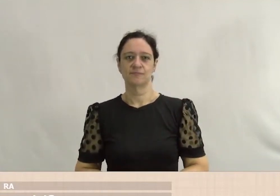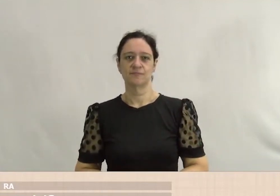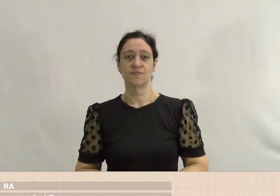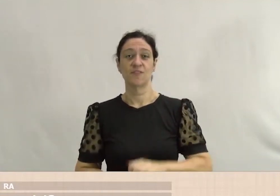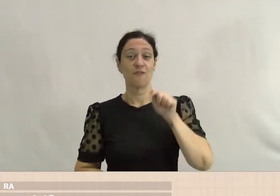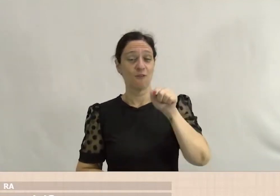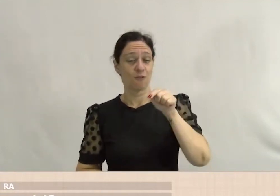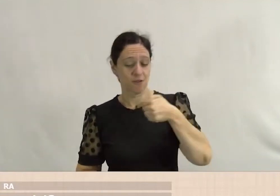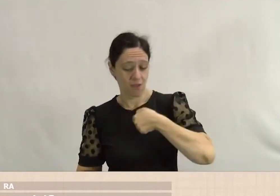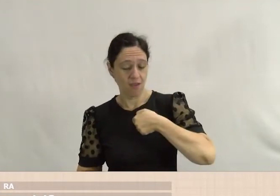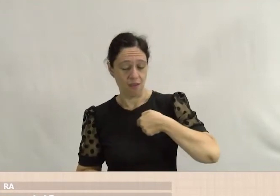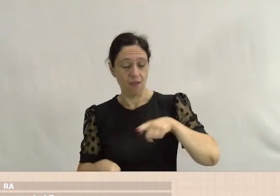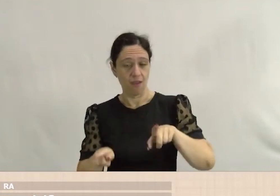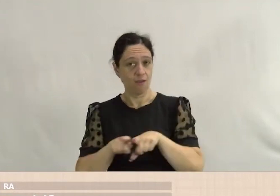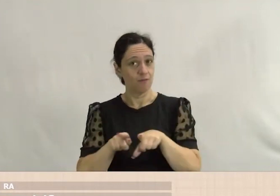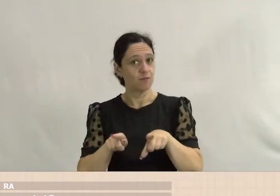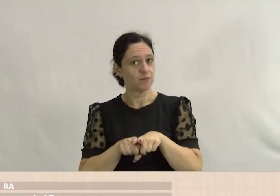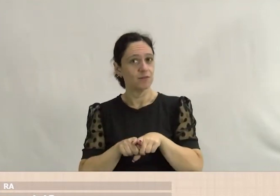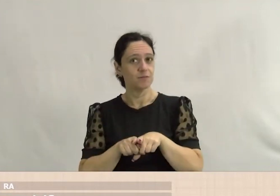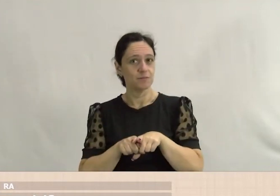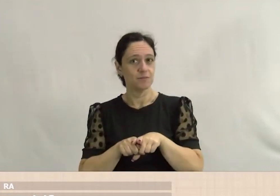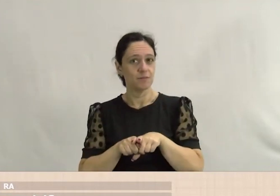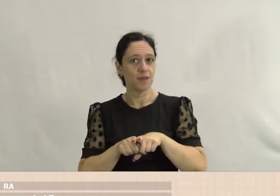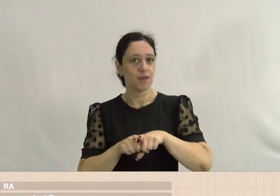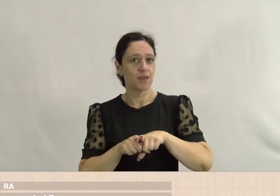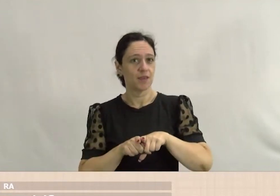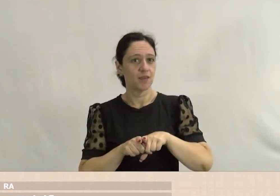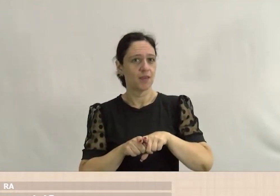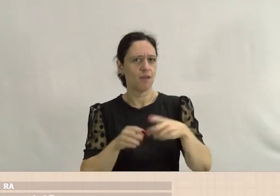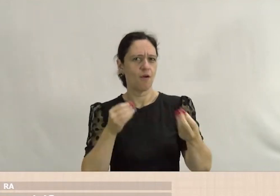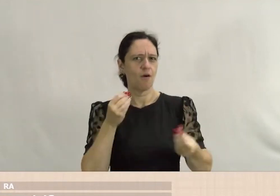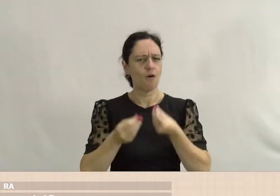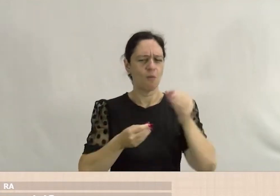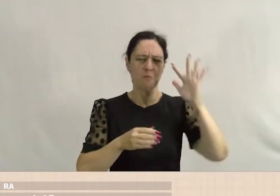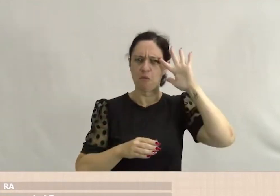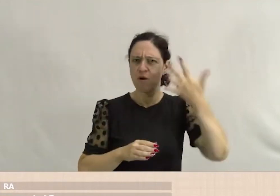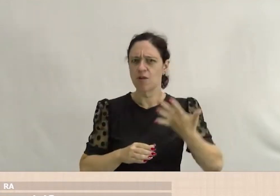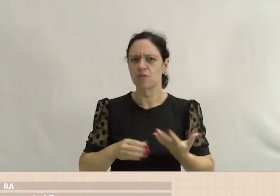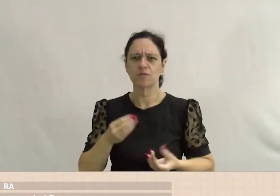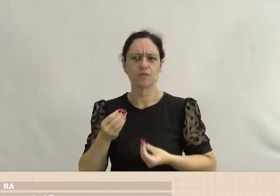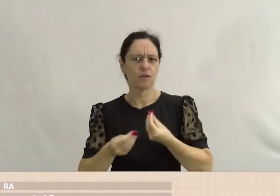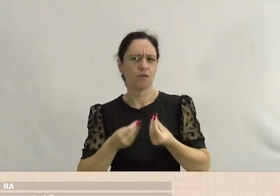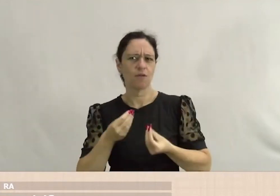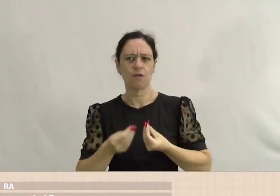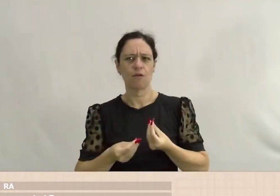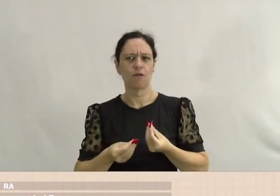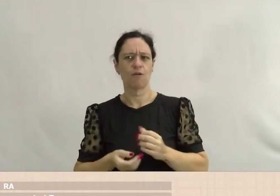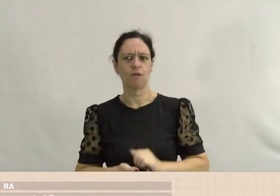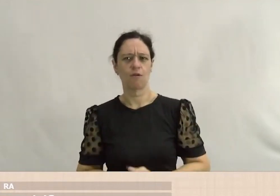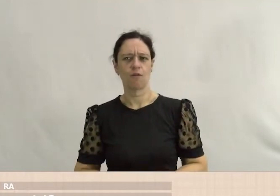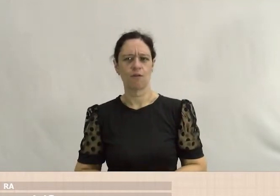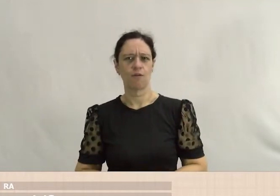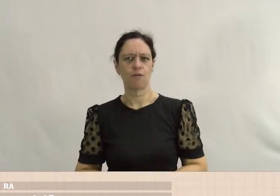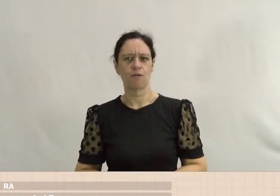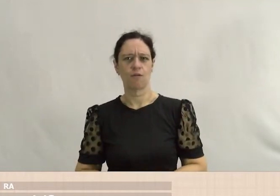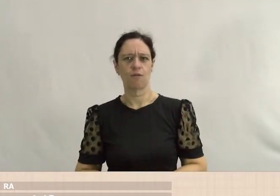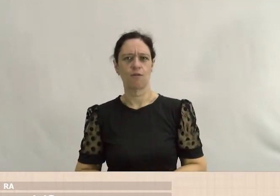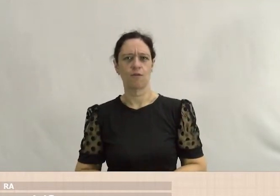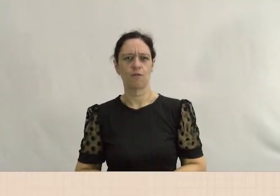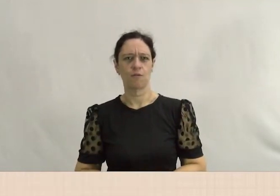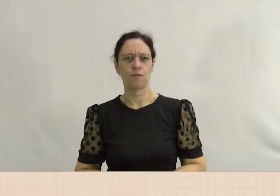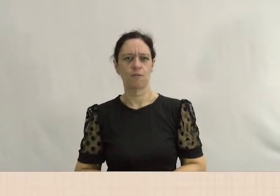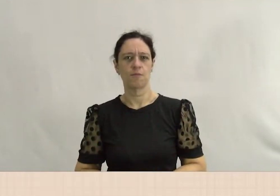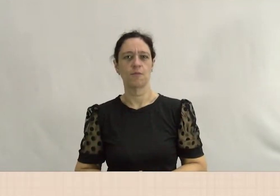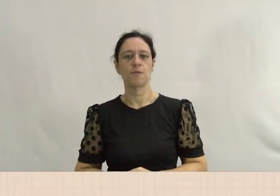Você e eu, a solução está em quê? Em quê? Contrate